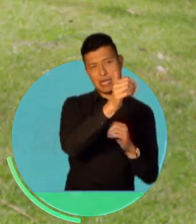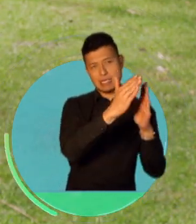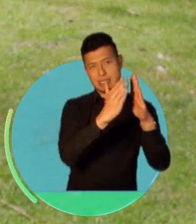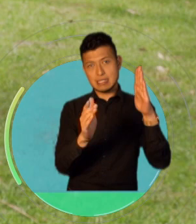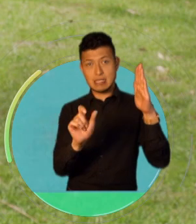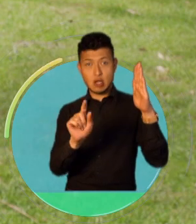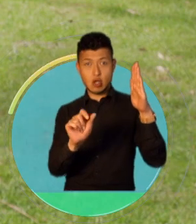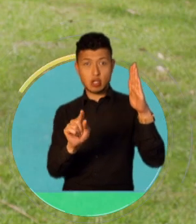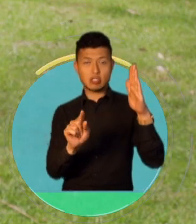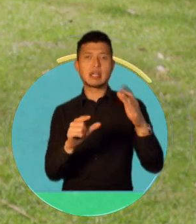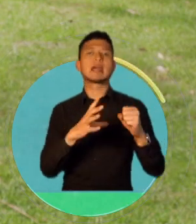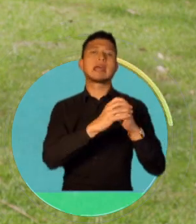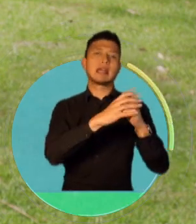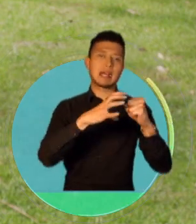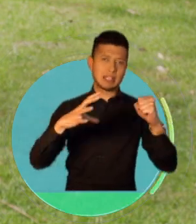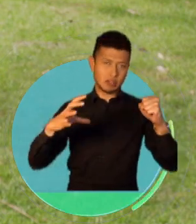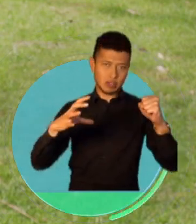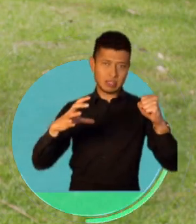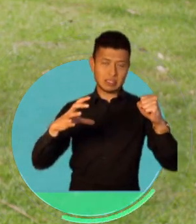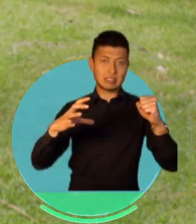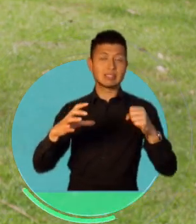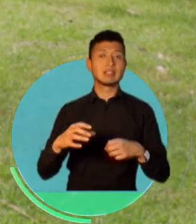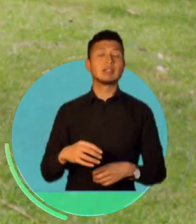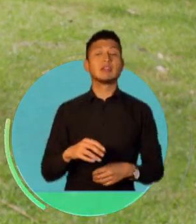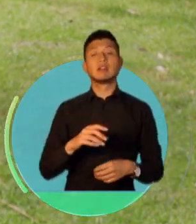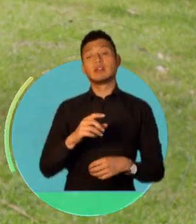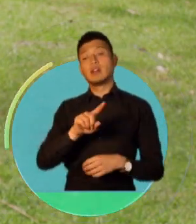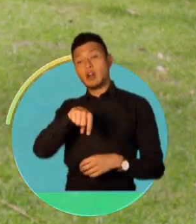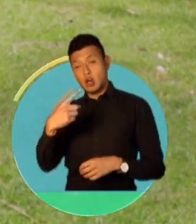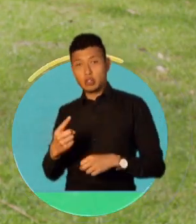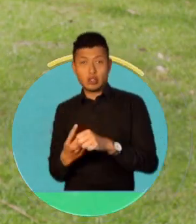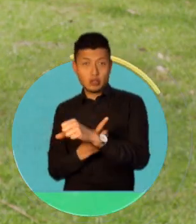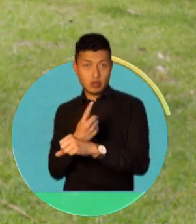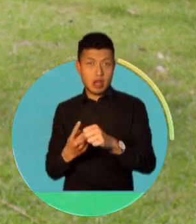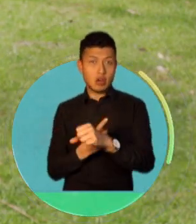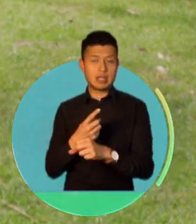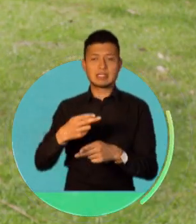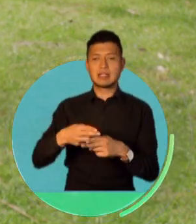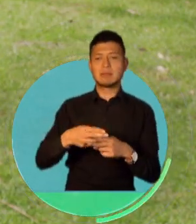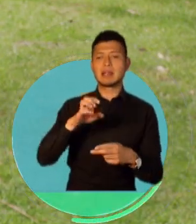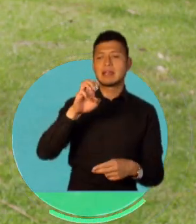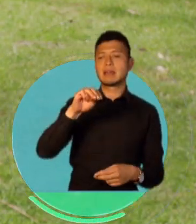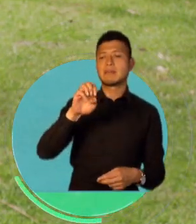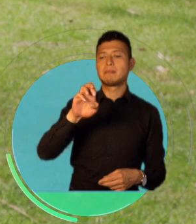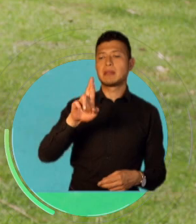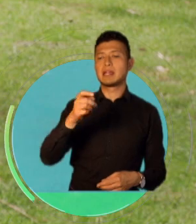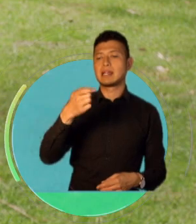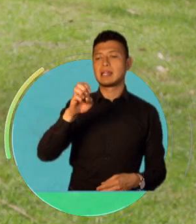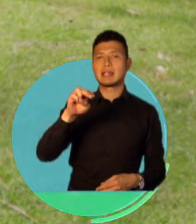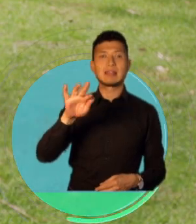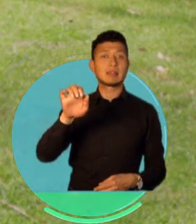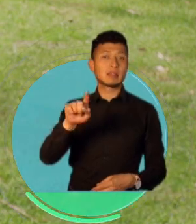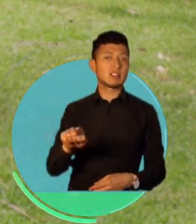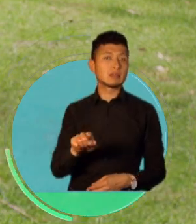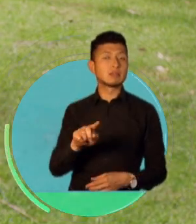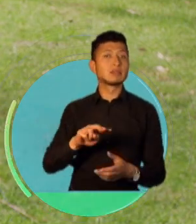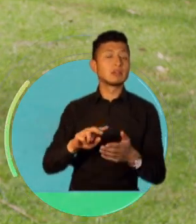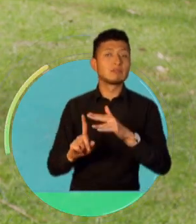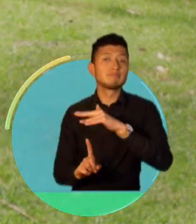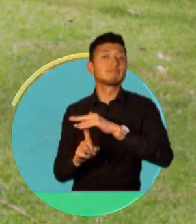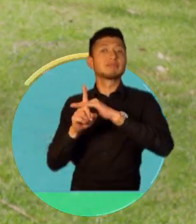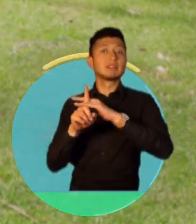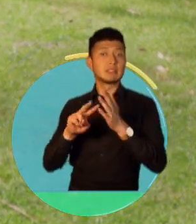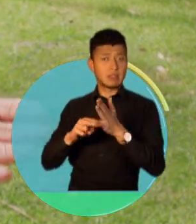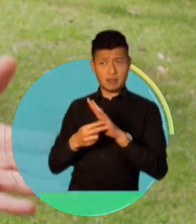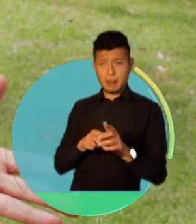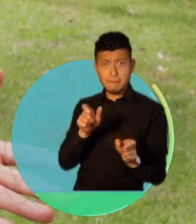a 11 resonantes y el en la segunda hora se llama emergentes son aquellos artistas que no